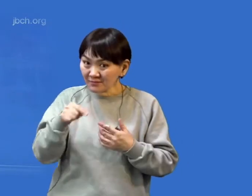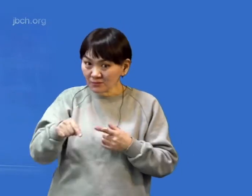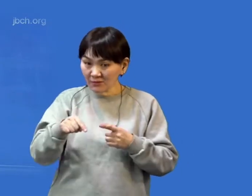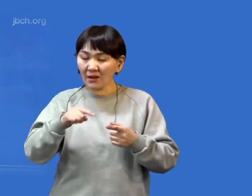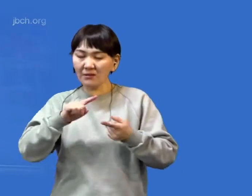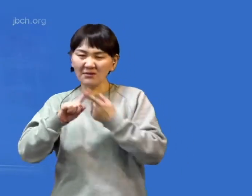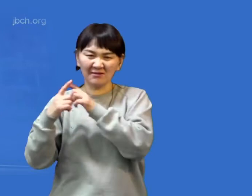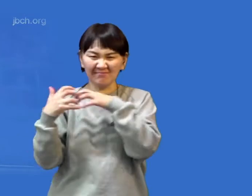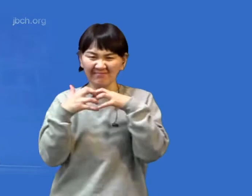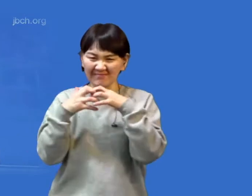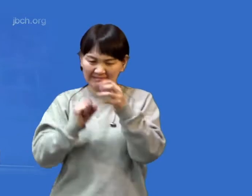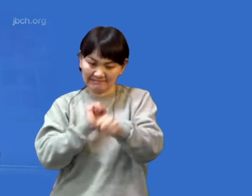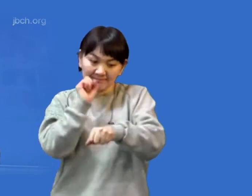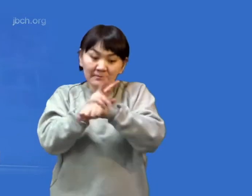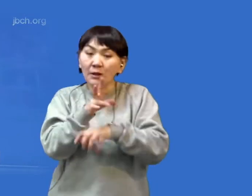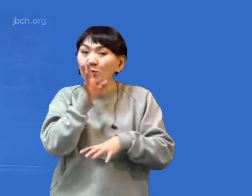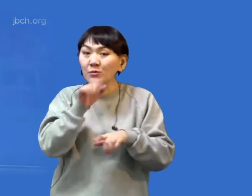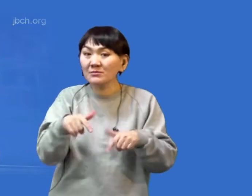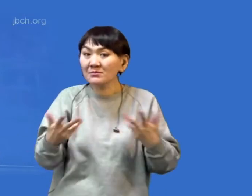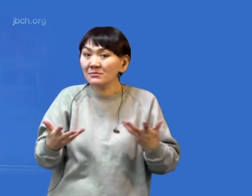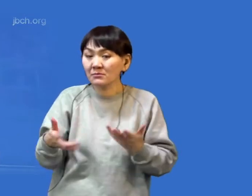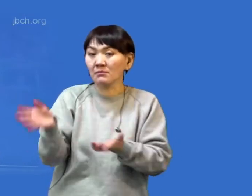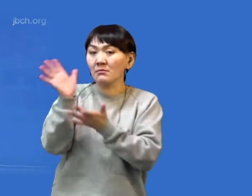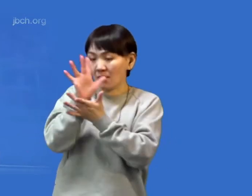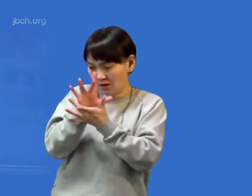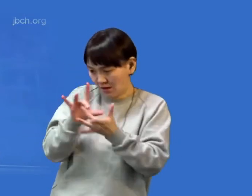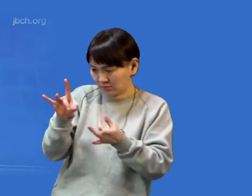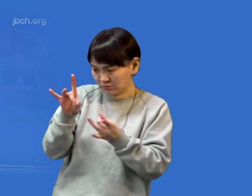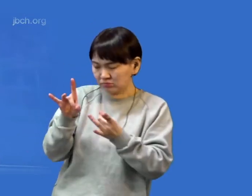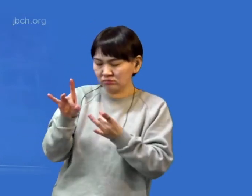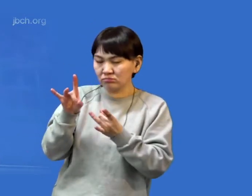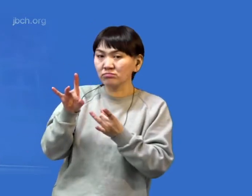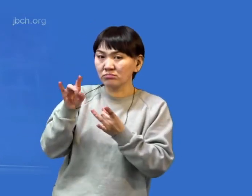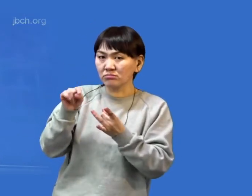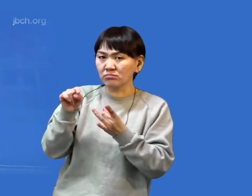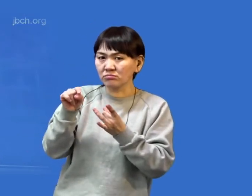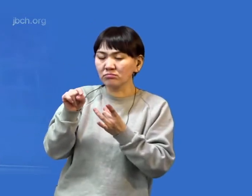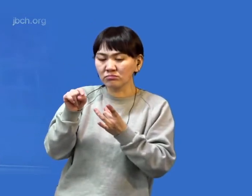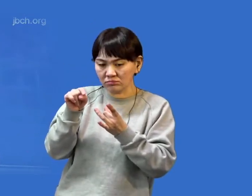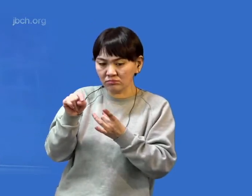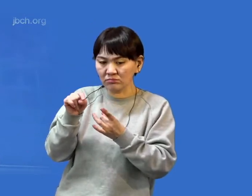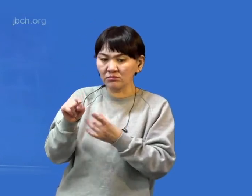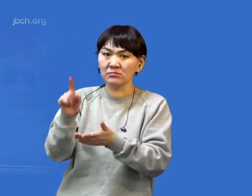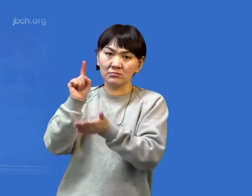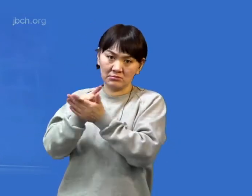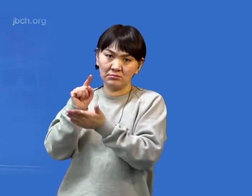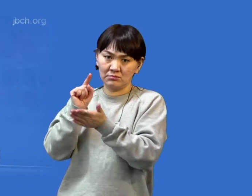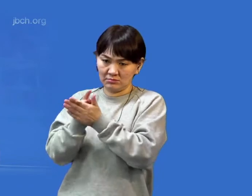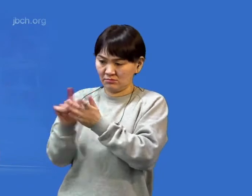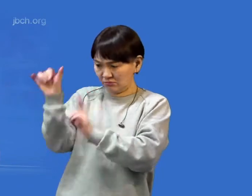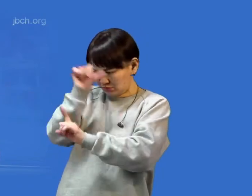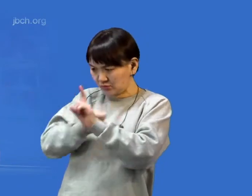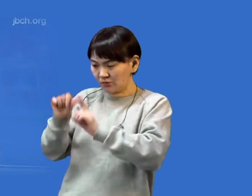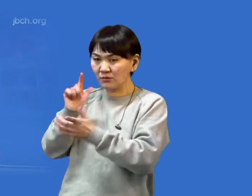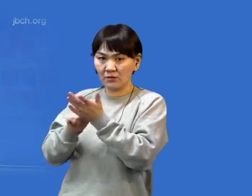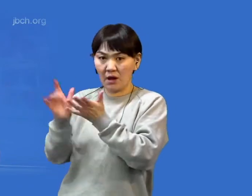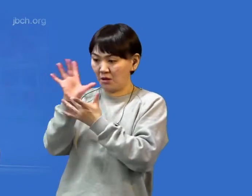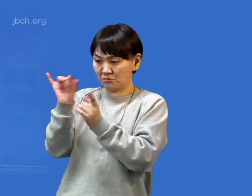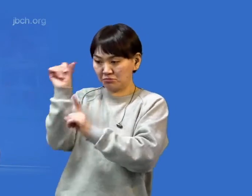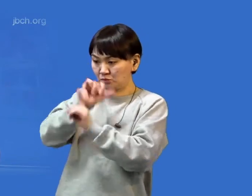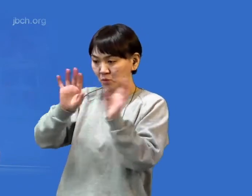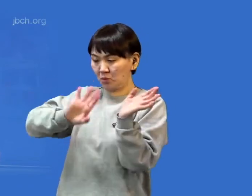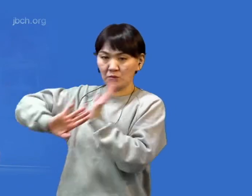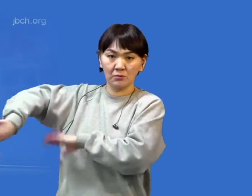ялахын тулд яах хэрэгтэй байна вэ? Ариун сүнсээр дүүрэхээс өөр харахгүй байна. Ариун сүнсээр дүүрэхгүй юм